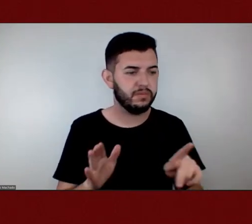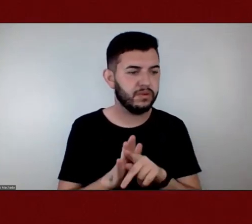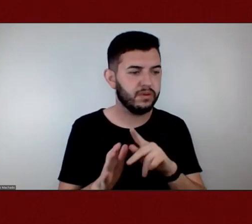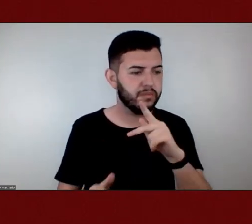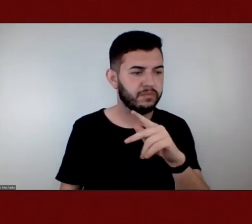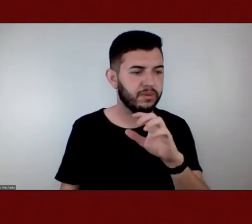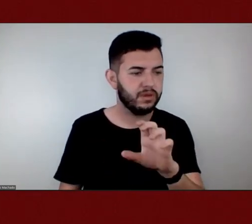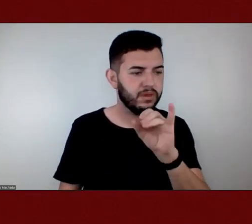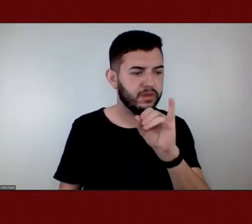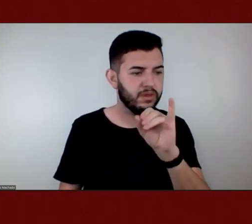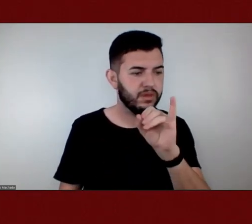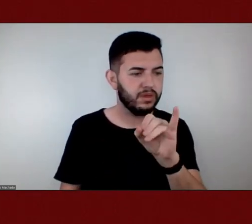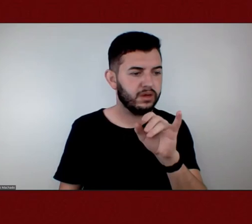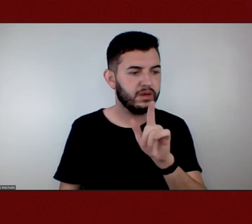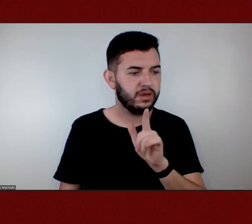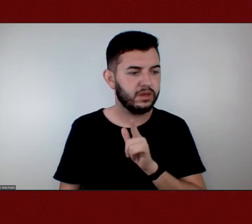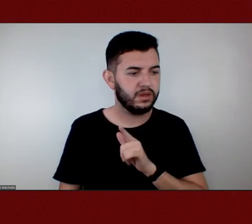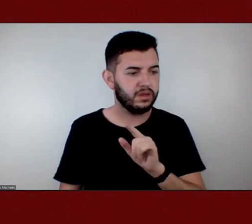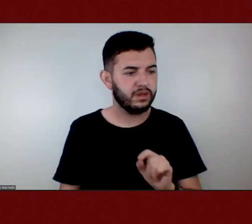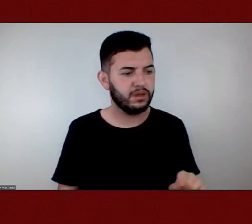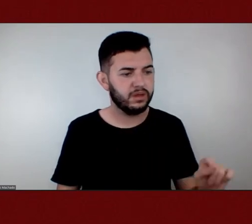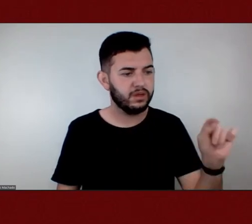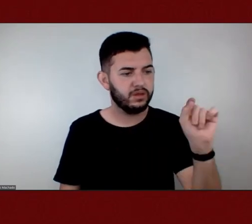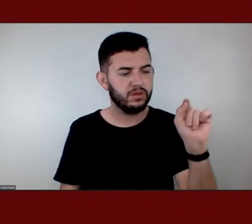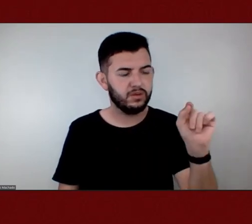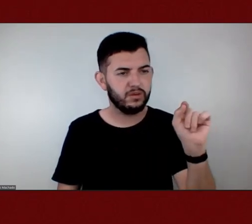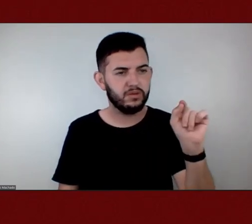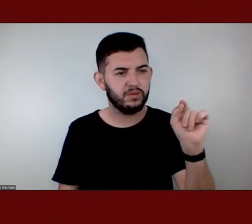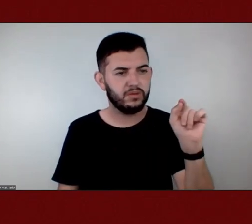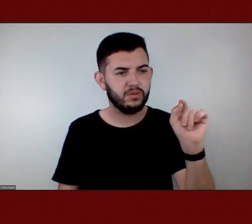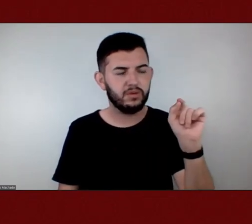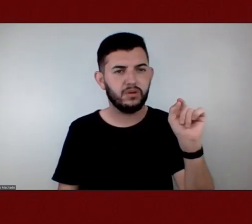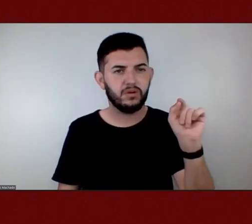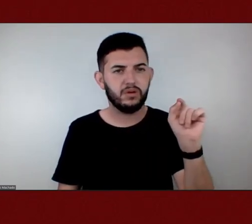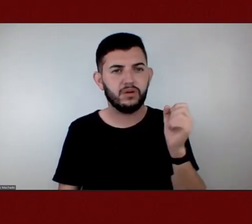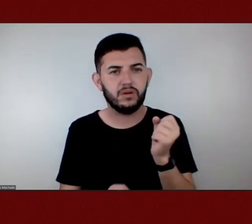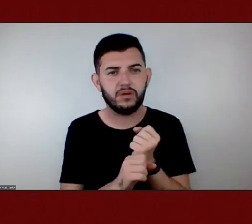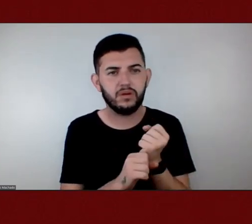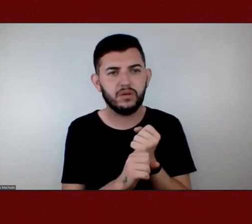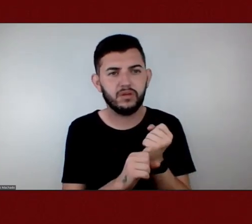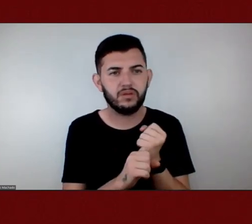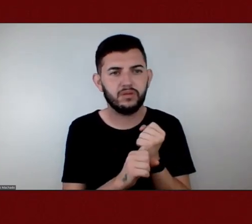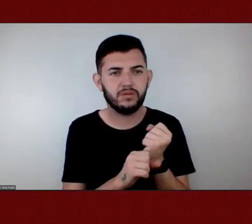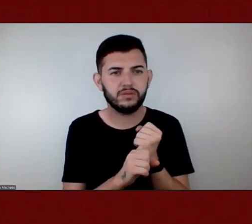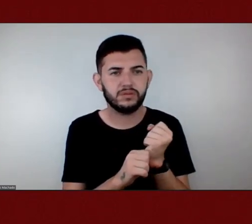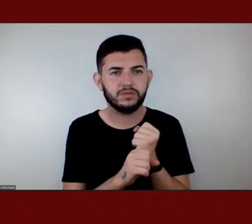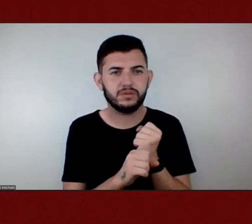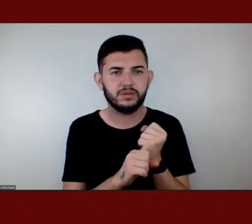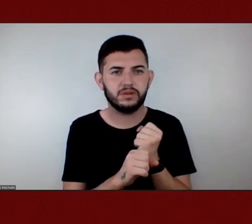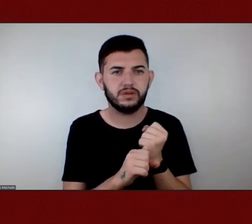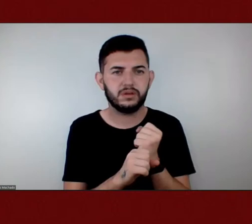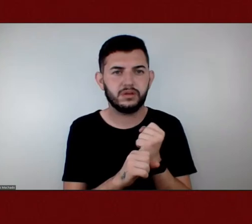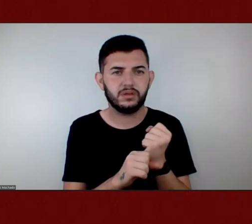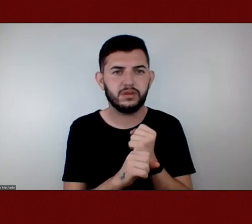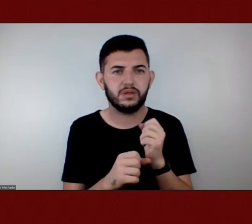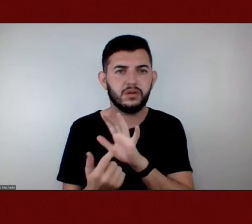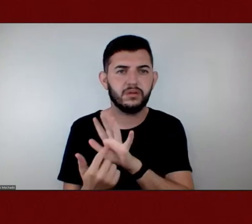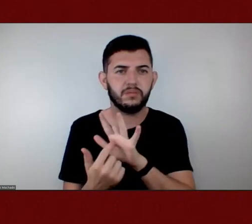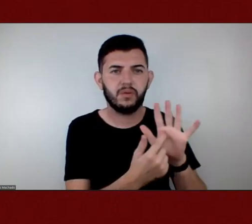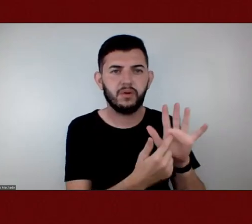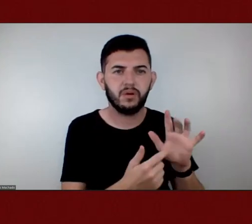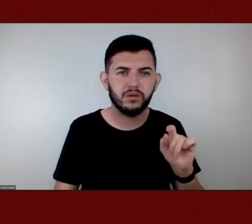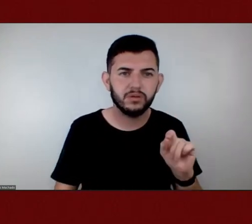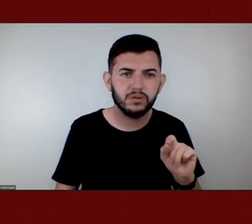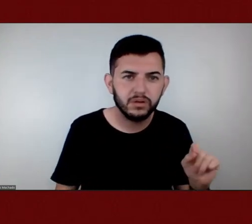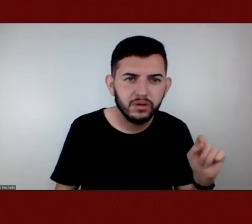frente aquele mesmo Togliatti dos anos da Terceira Internacional, destaca a singularidade